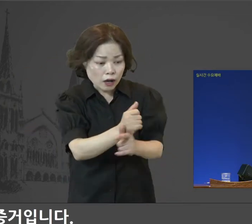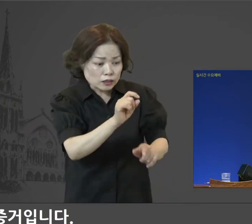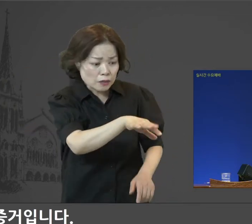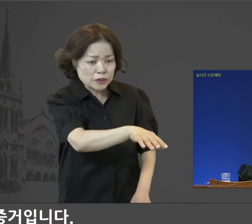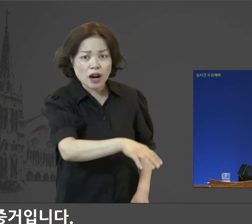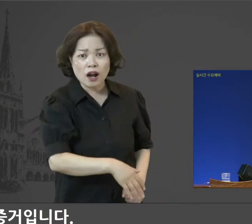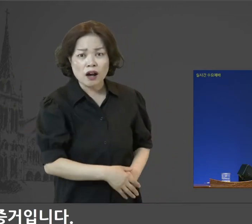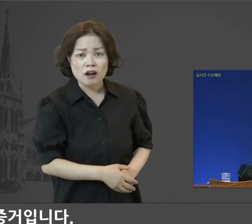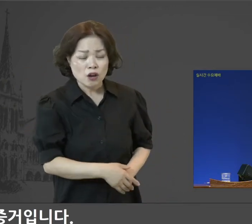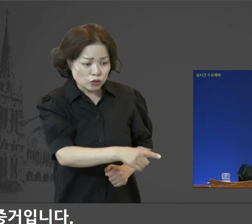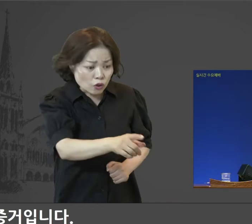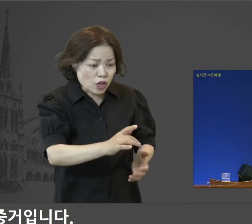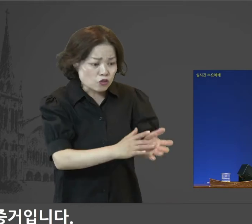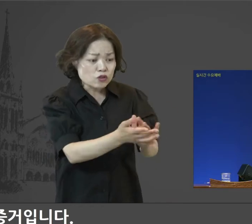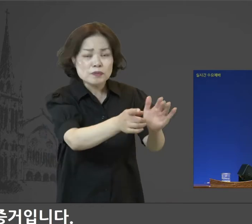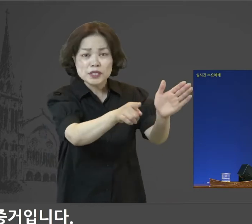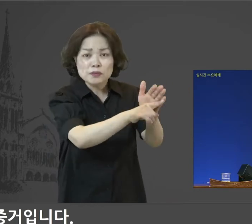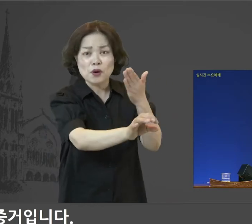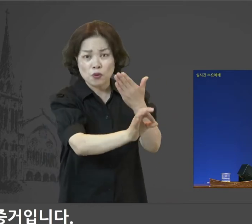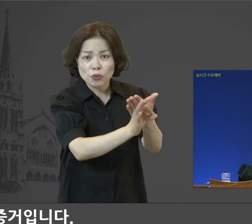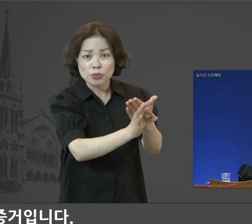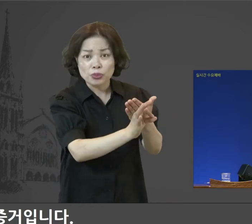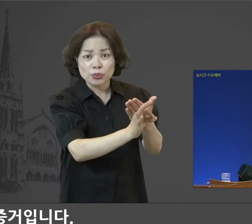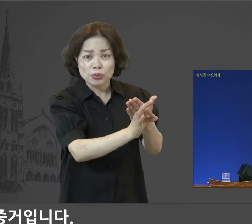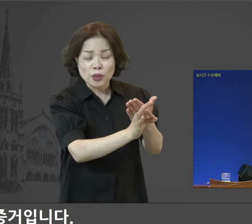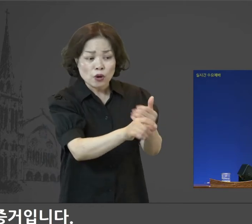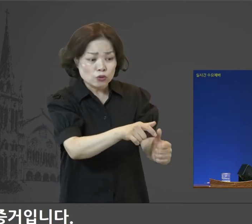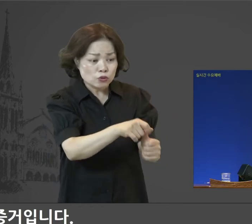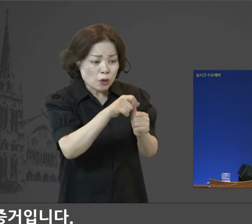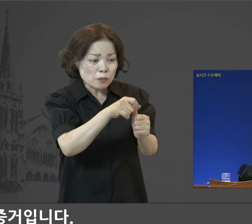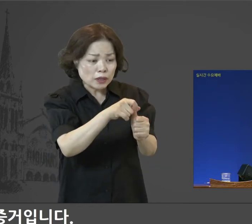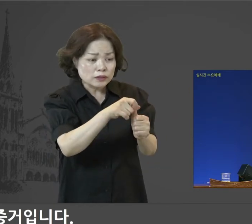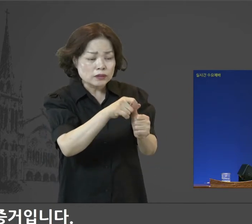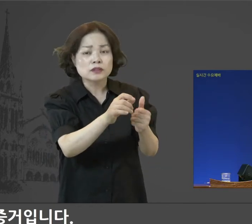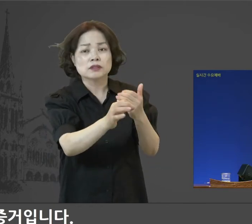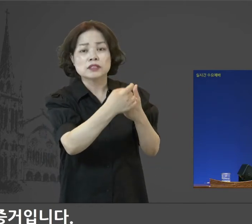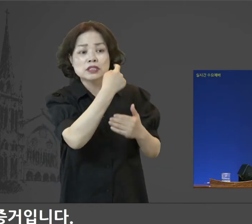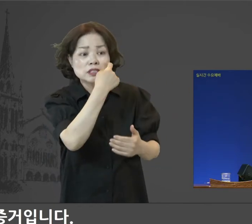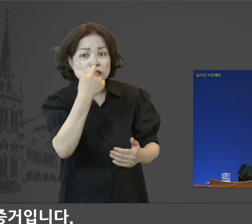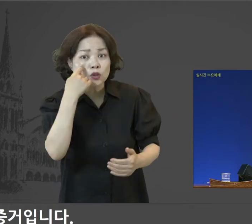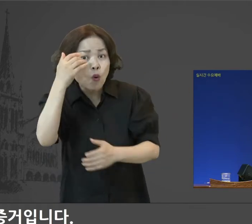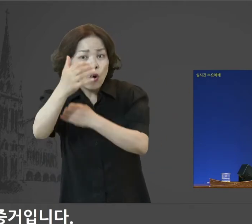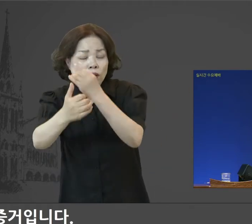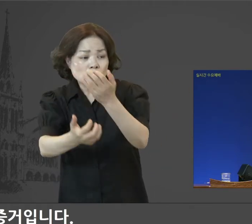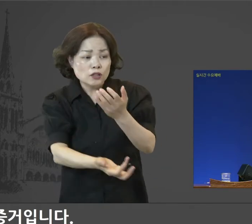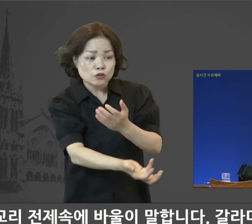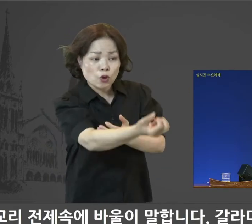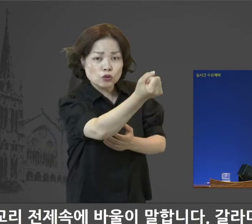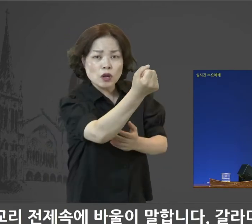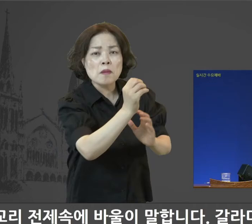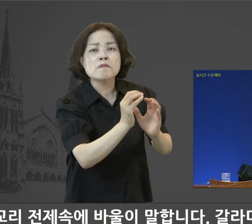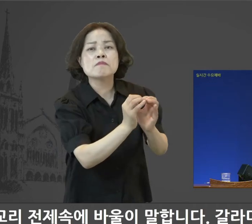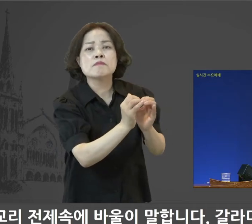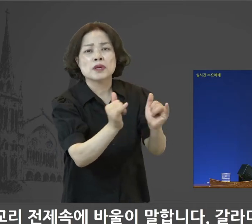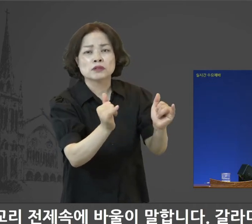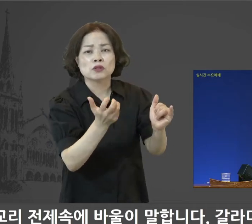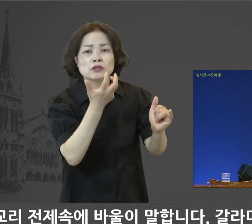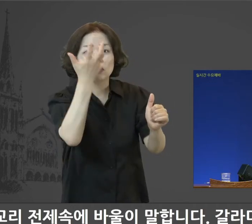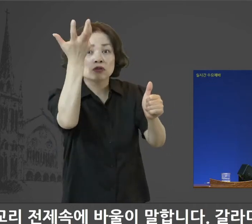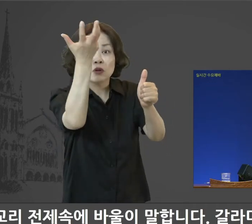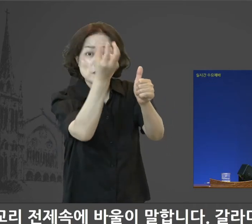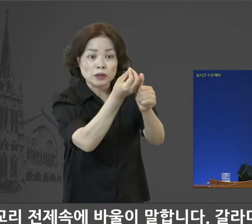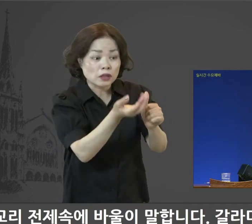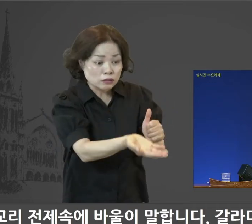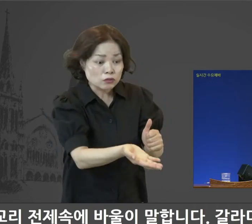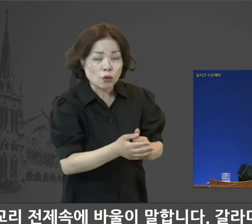사람들아, 너희들이 예수를 믿고 그리고 구원받은 증거로 하나님의 소유된 백성된 증거로 성령을